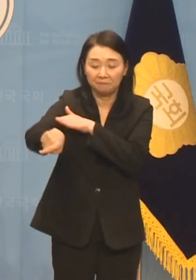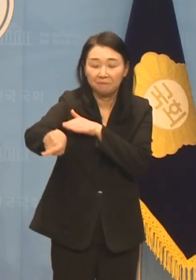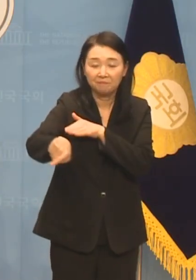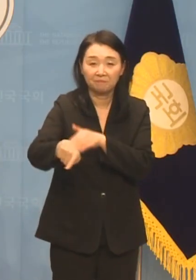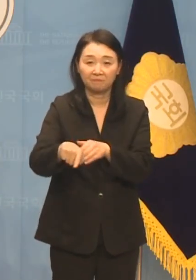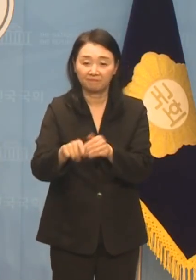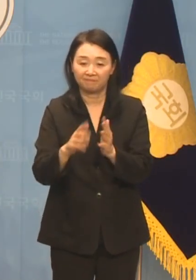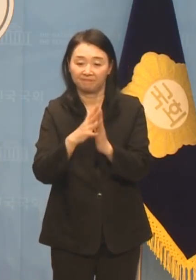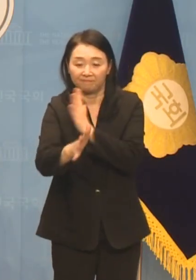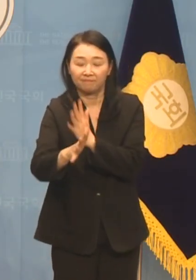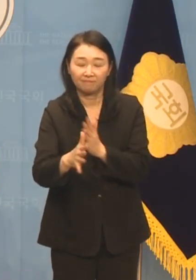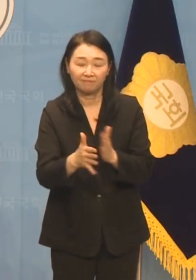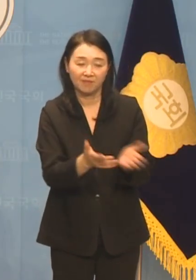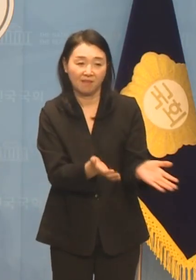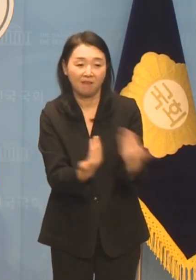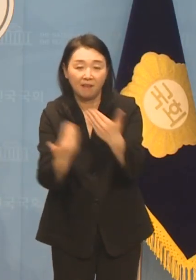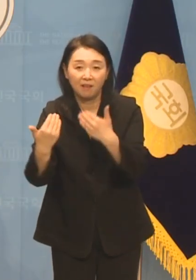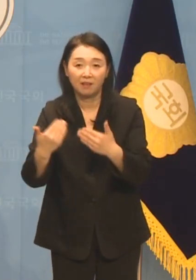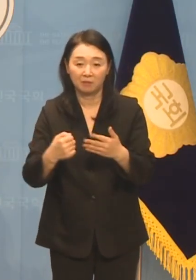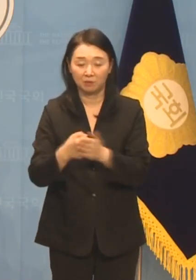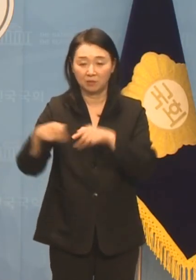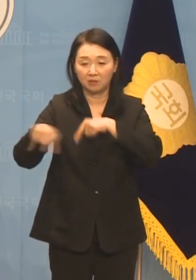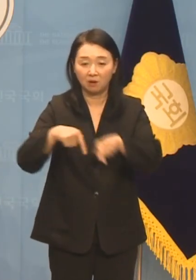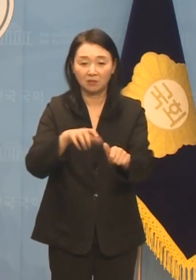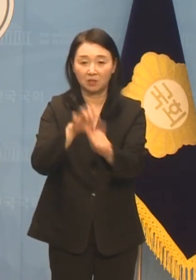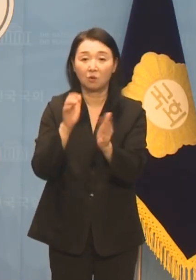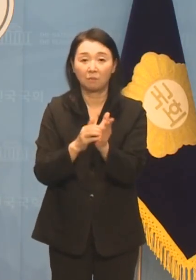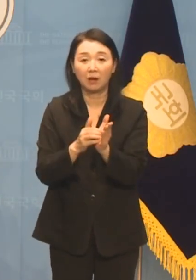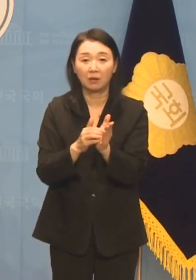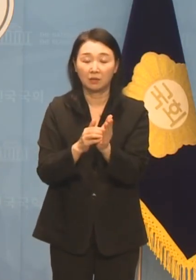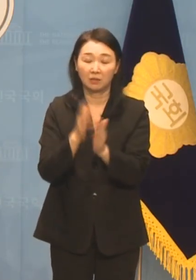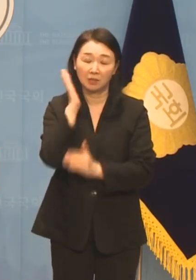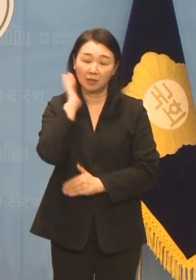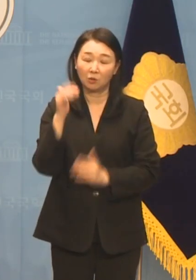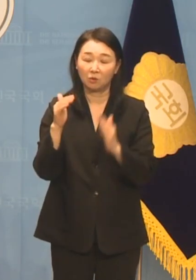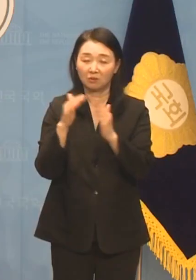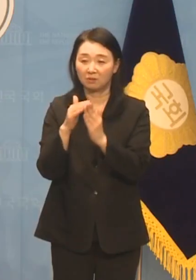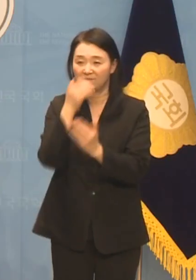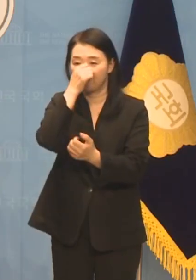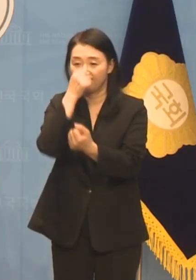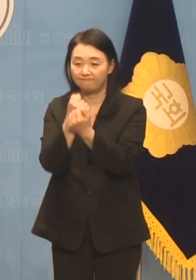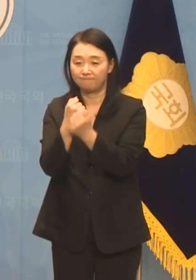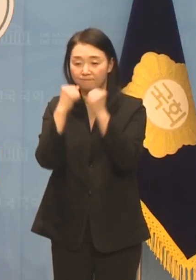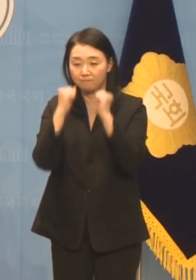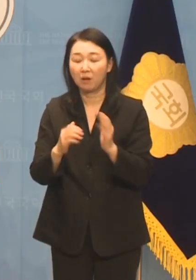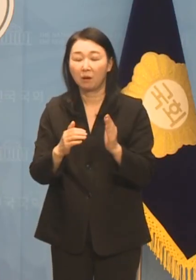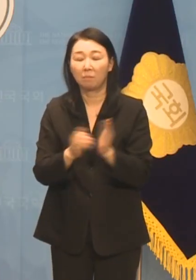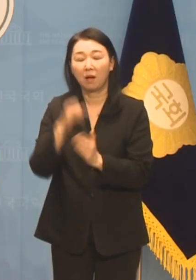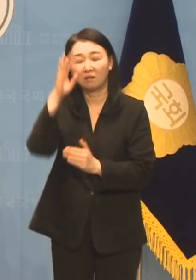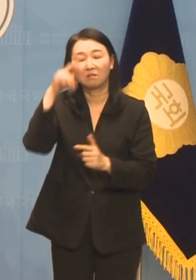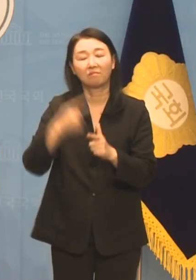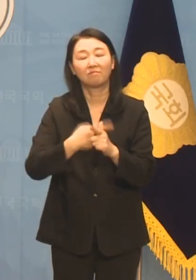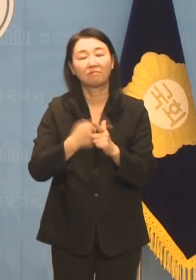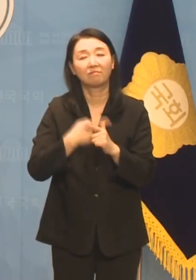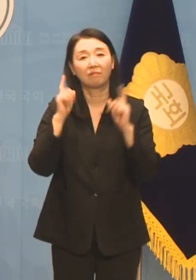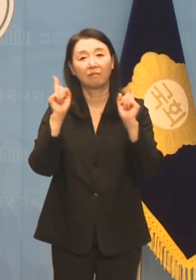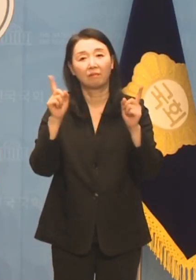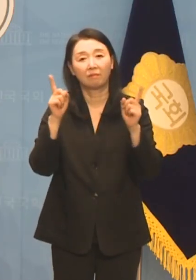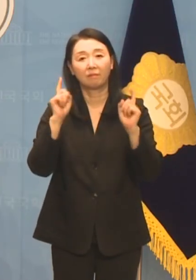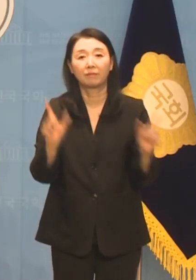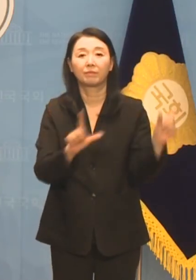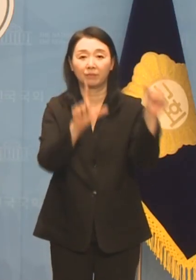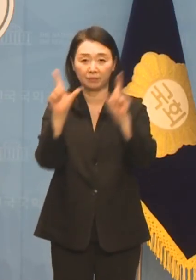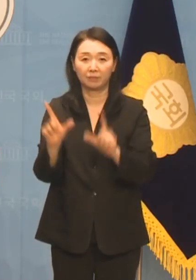노골적으로 정치에 개입해 왔습니다. 대통령 관저를 무단 점거한 채 무의 도식하며 호화로운